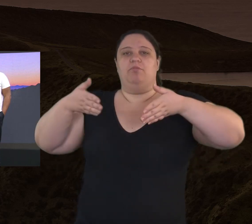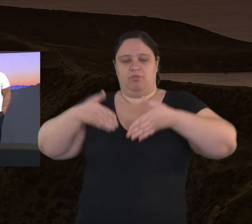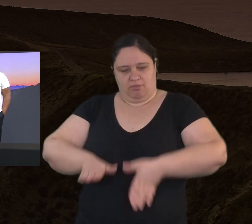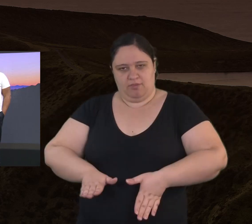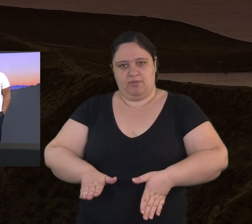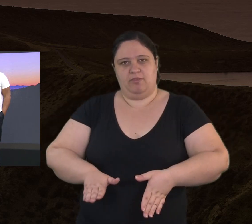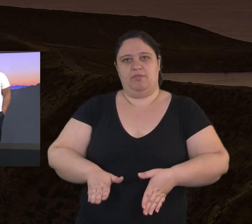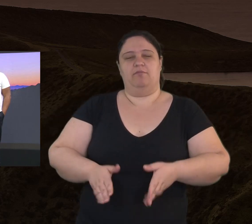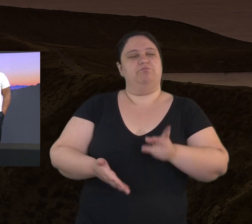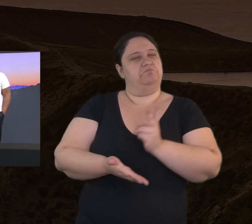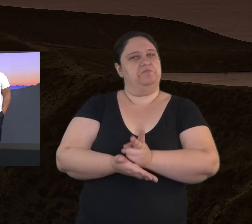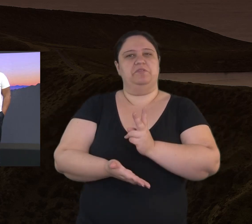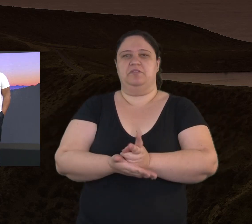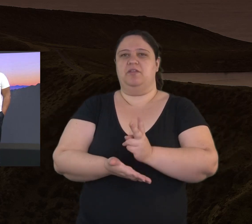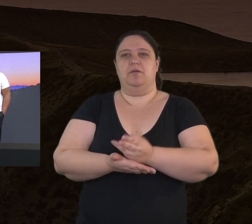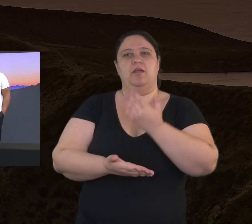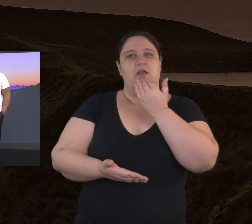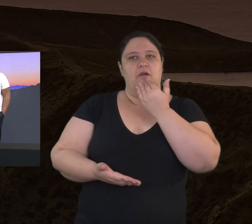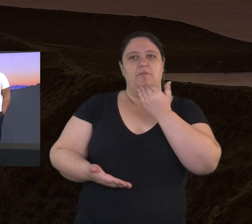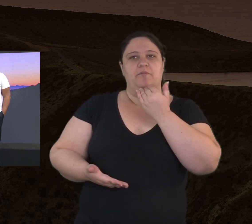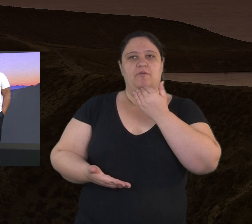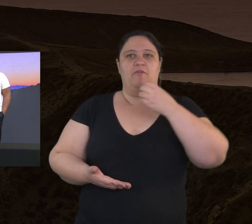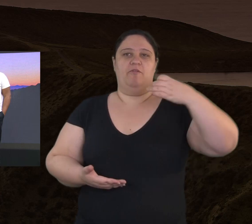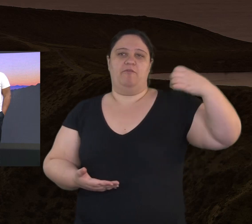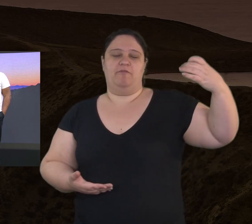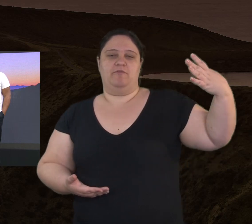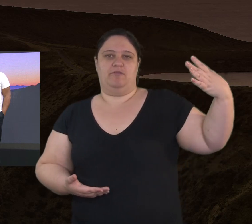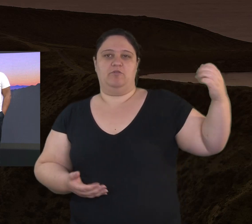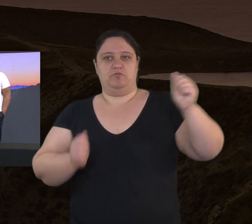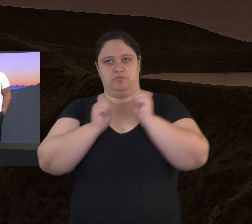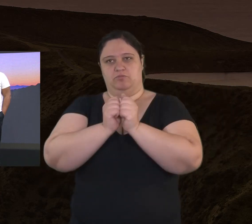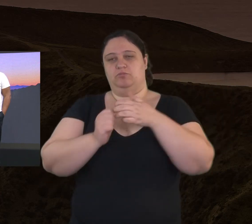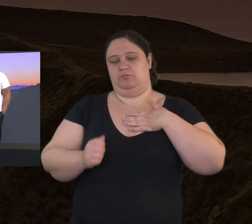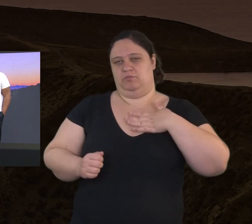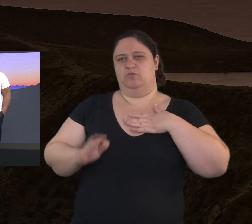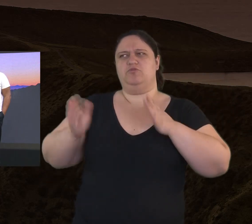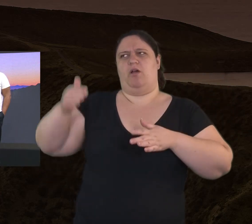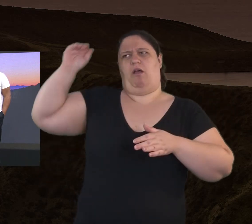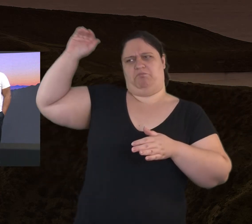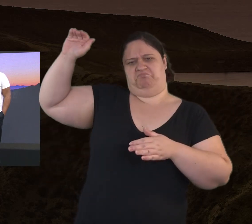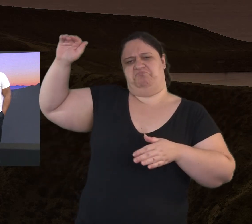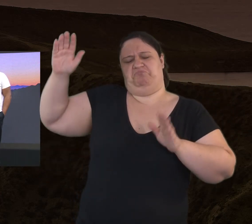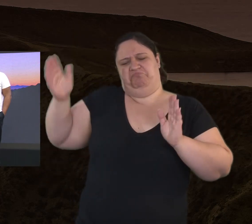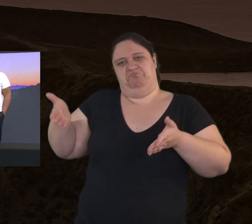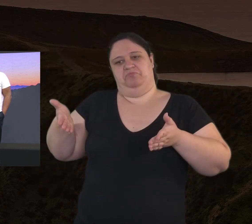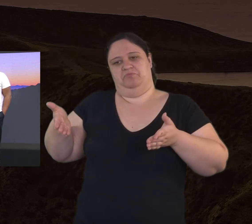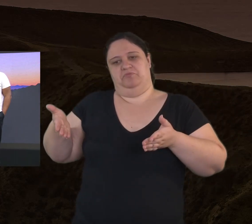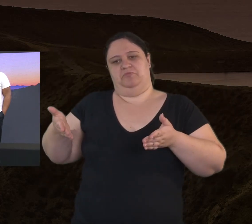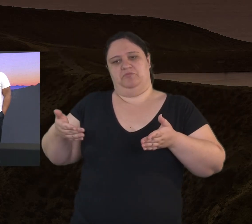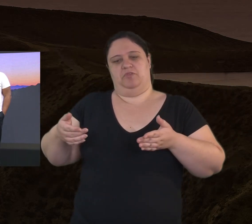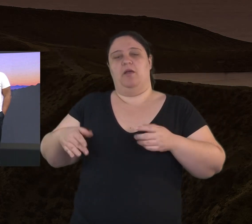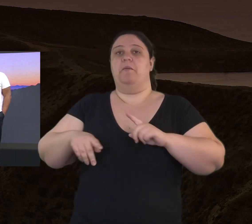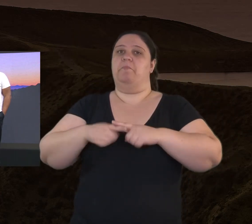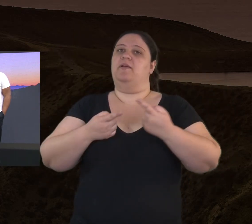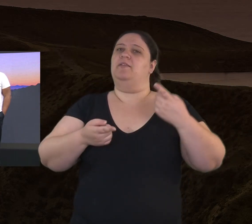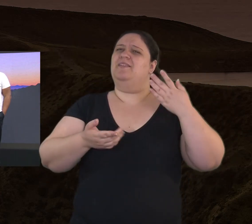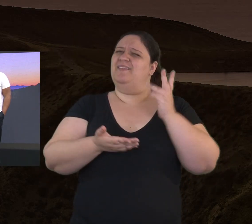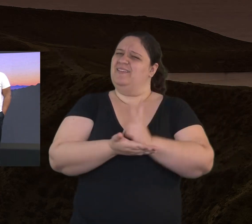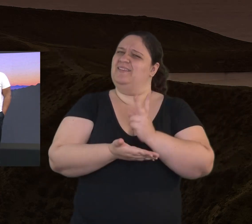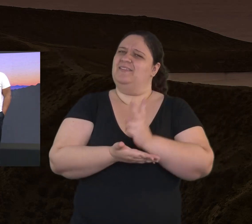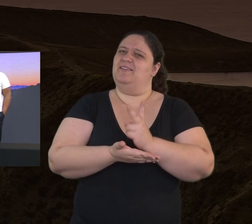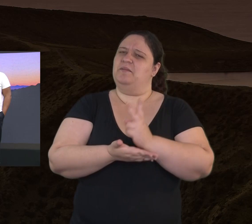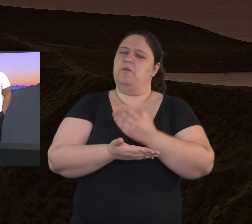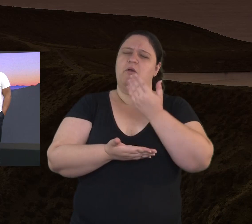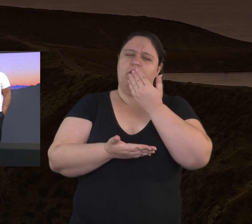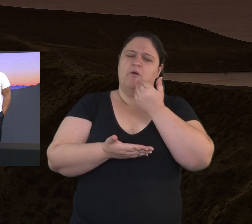nasceu. Ele só foi viajar comigo para o exterior depois de grande. Ele, né, ficou todo esse tempo